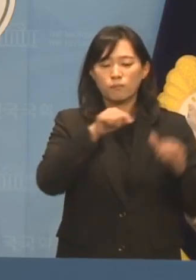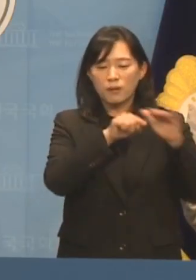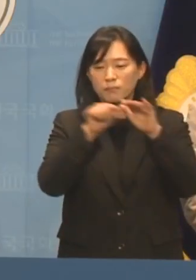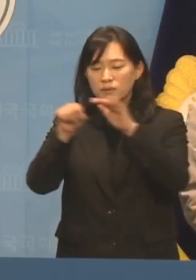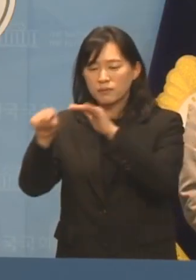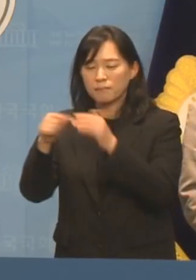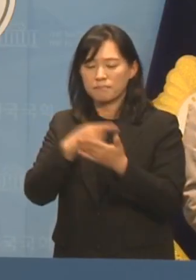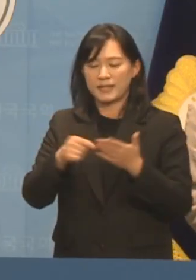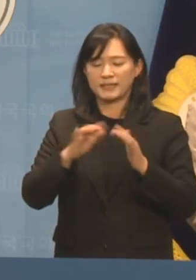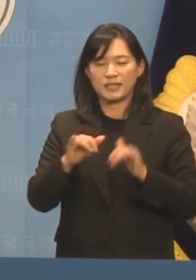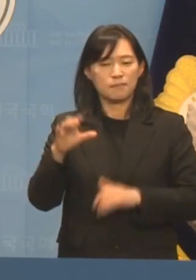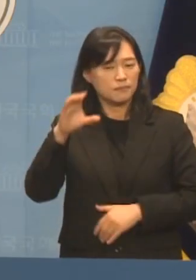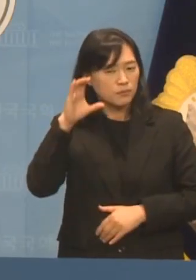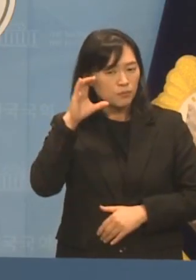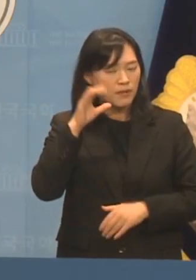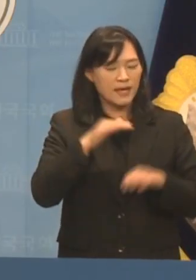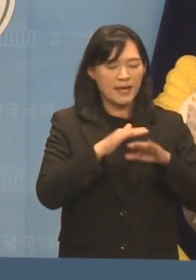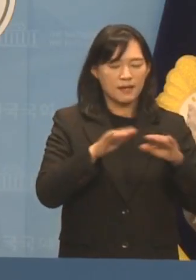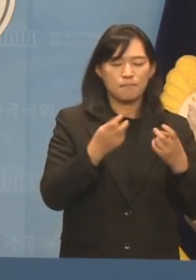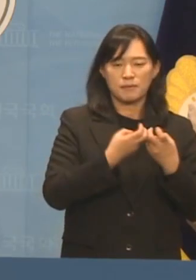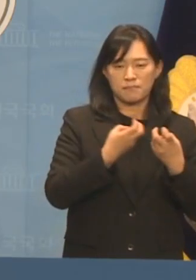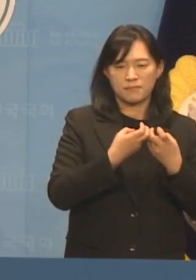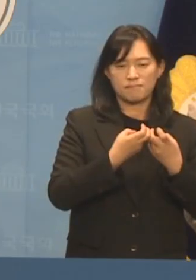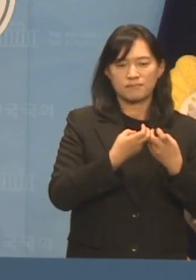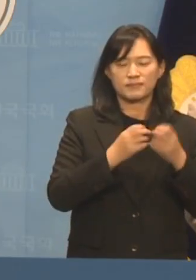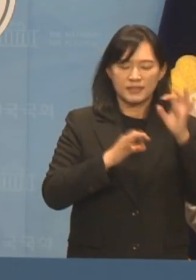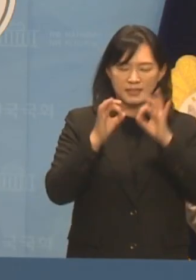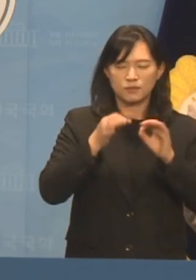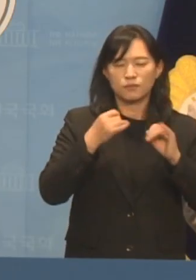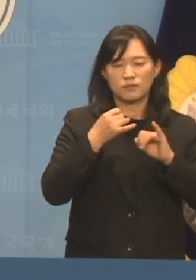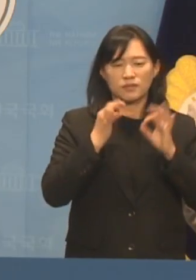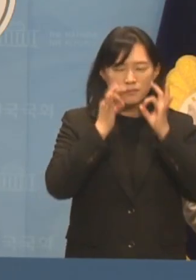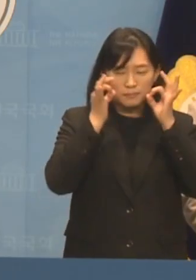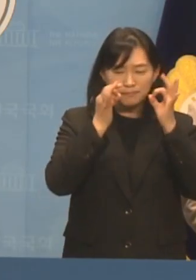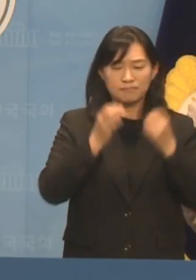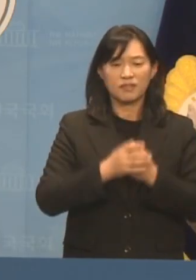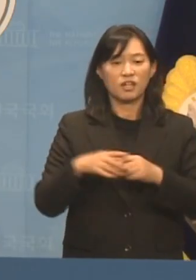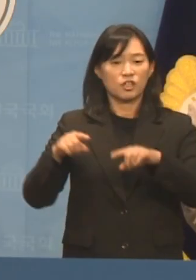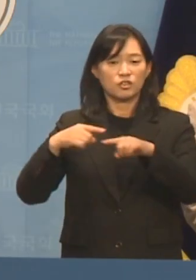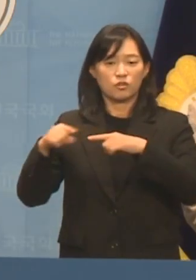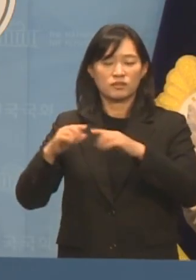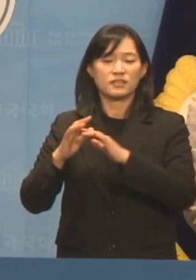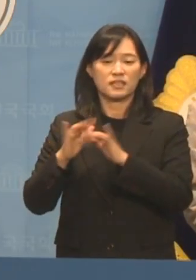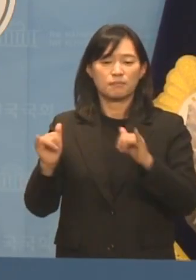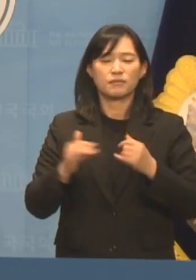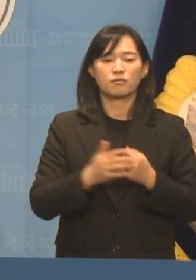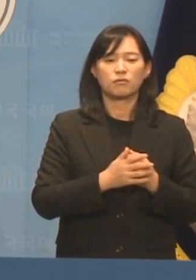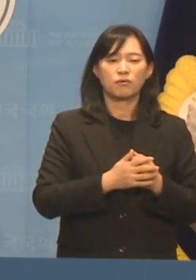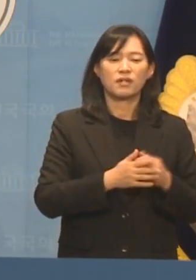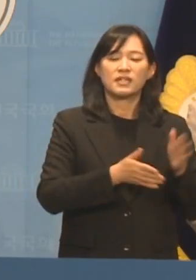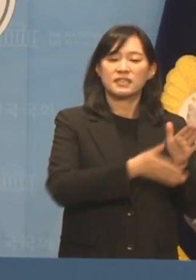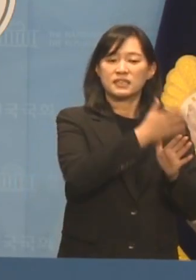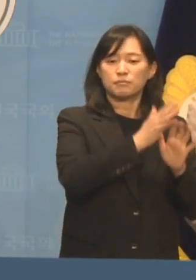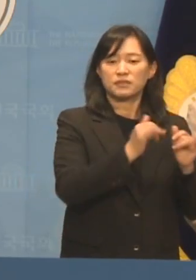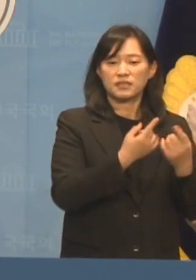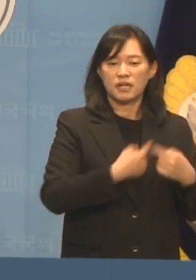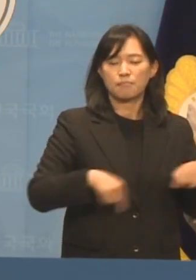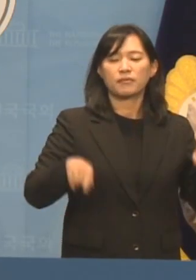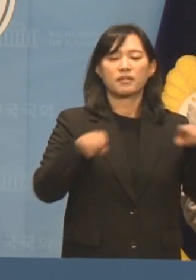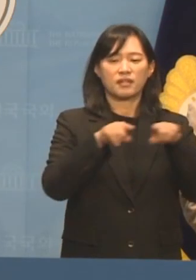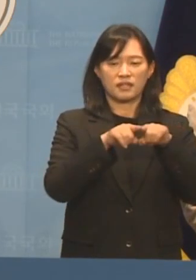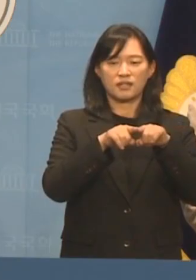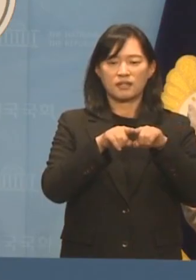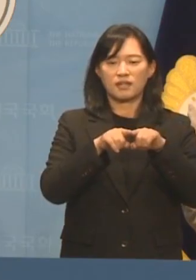목소리를 듣고 해결책을 찾기 위해 힘쓰겠습니다. 또한 정치권과 시민사회와 긴밀히